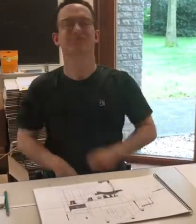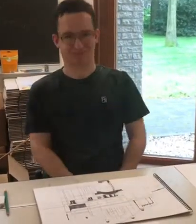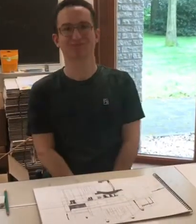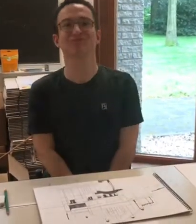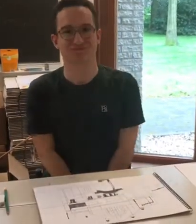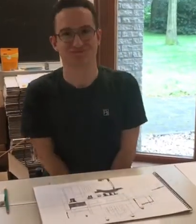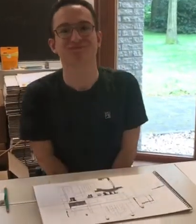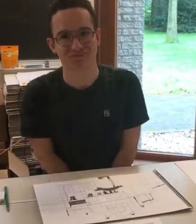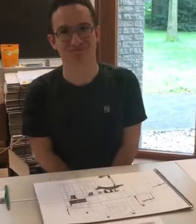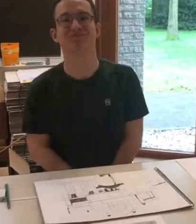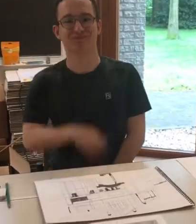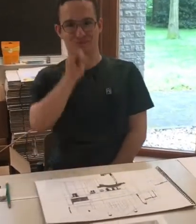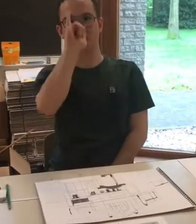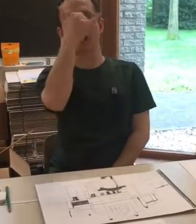mooi huis gemaakt.